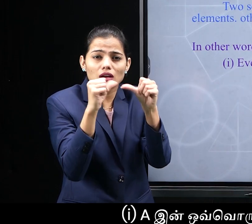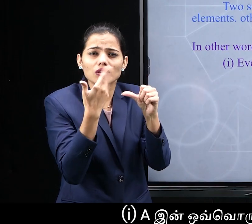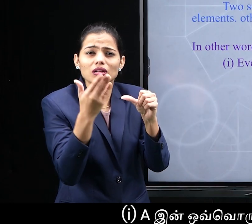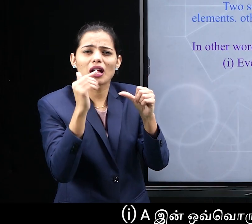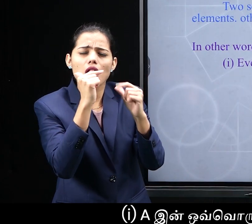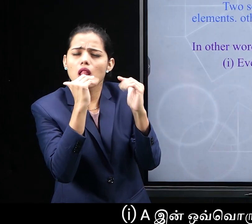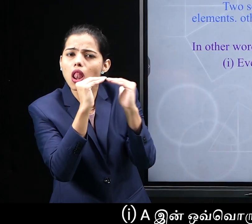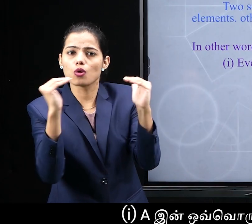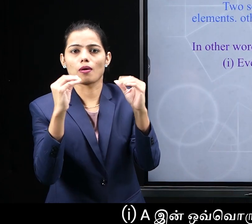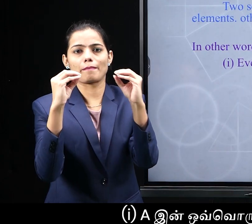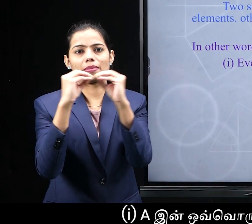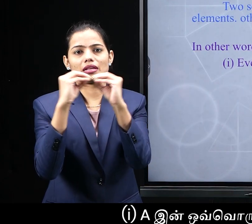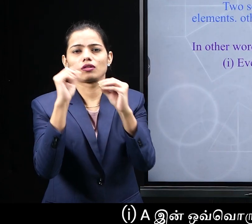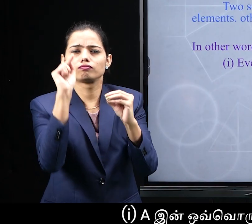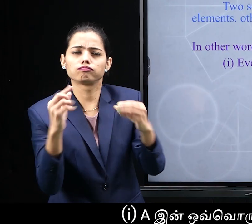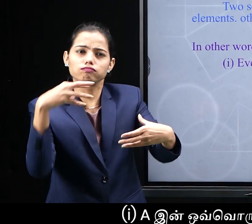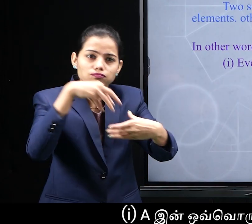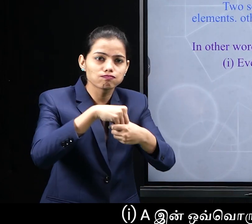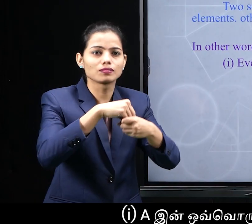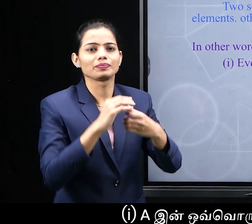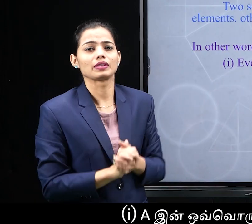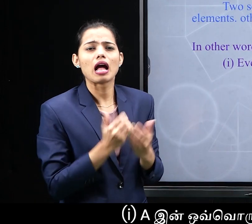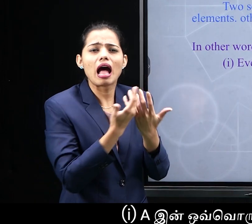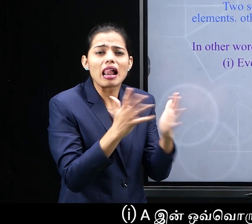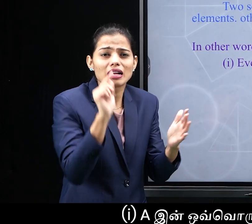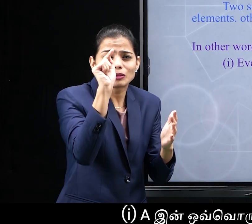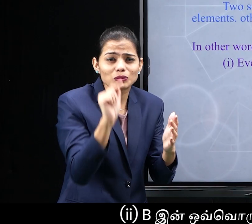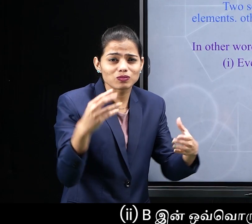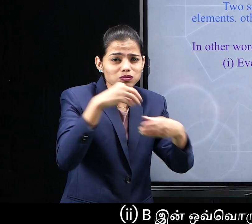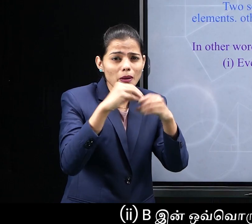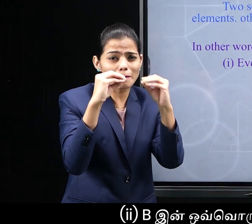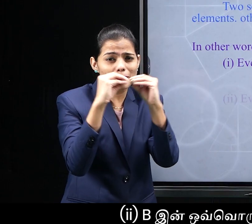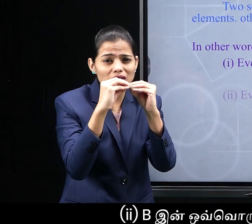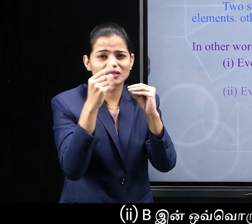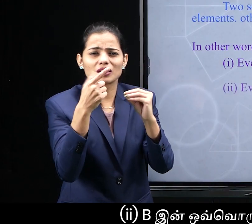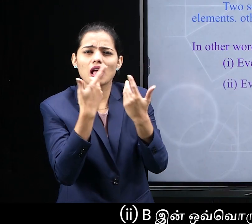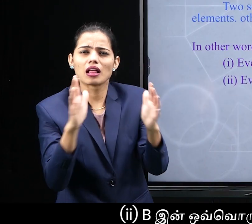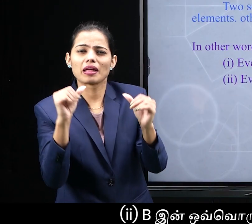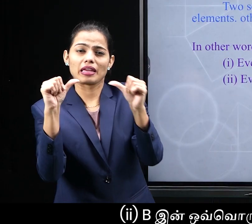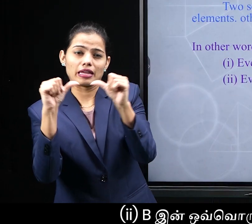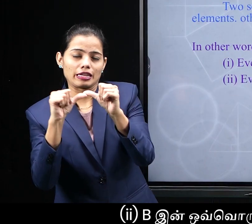இன் ஒவ்வொரு உறுப்பும் B இன் உறுப்பாகும். B இன் ஒவ்வொரு உறுப்பும் A இன்